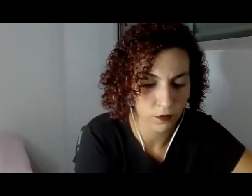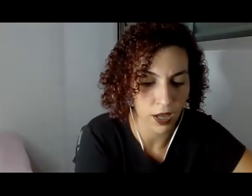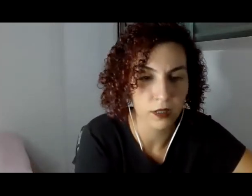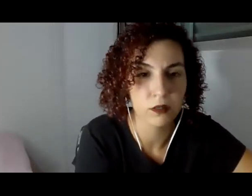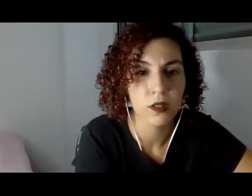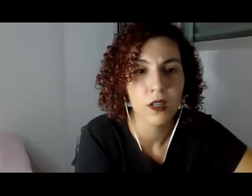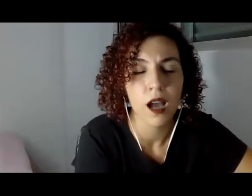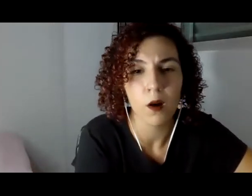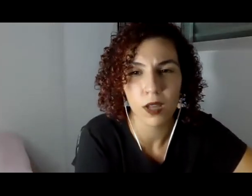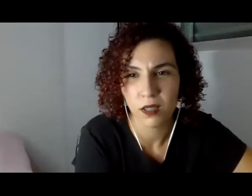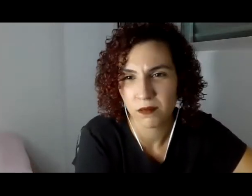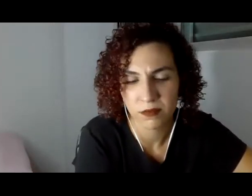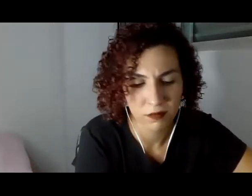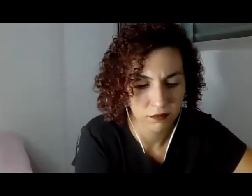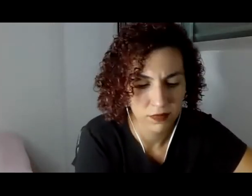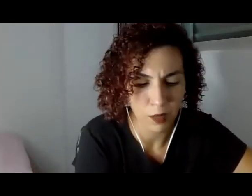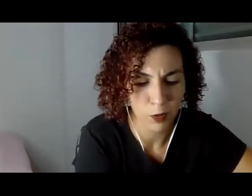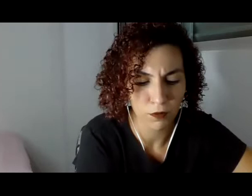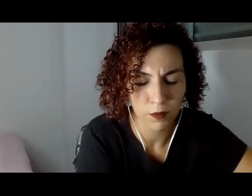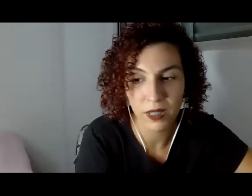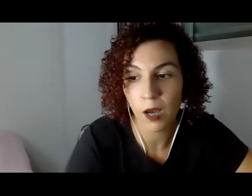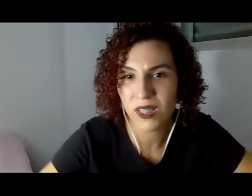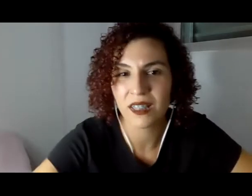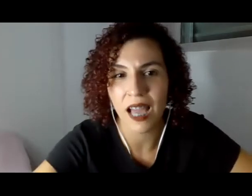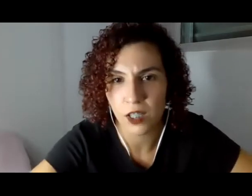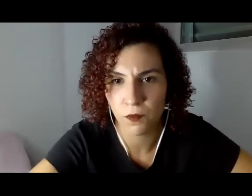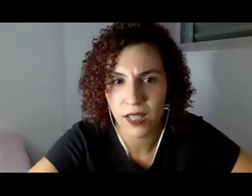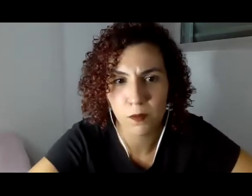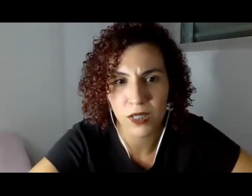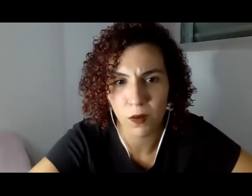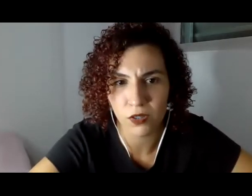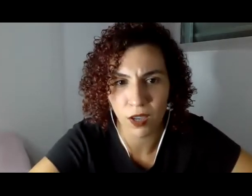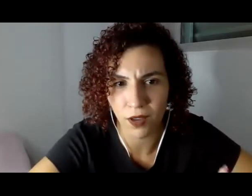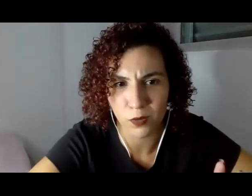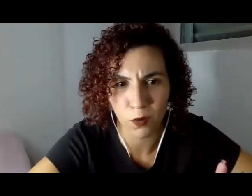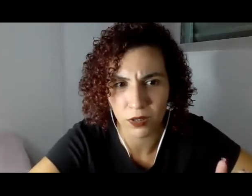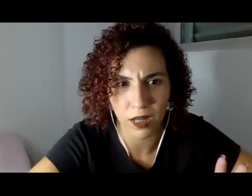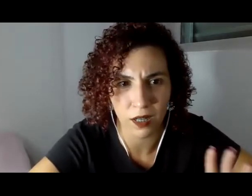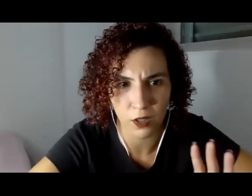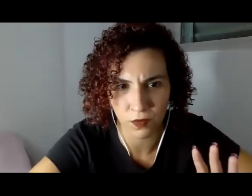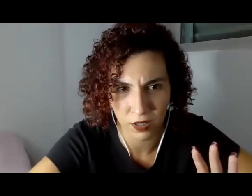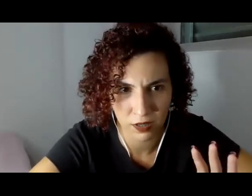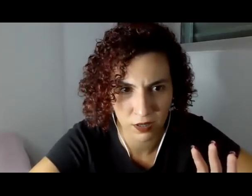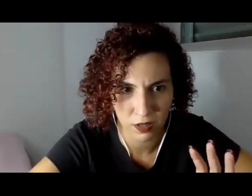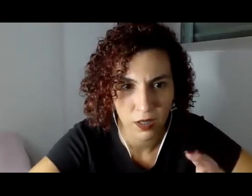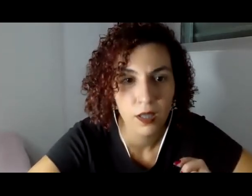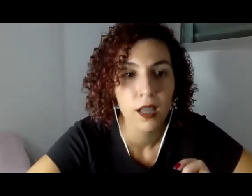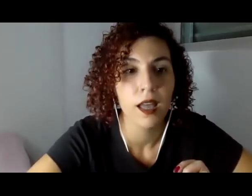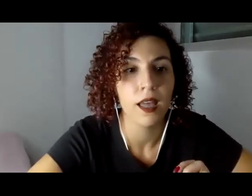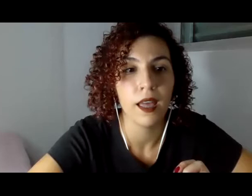meu mouse falhando. Alguém sabe confirmar? Não, assim, da Netflix, mas eu acho que é fácil encontrar na